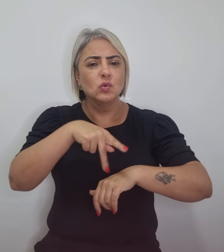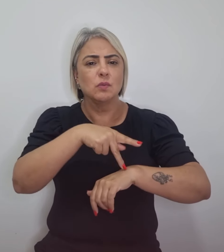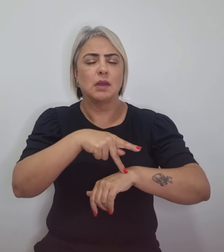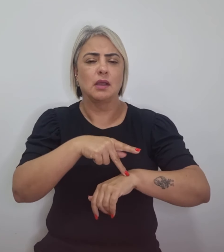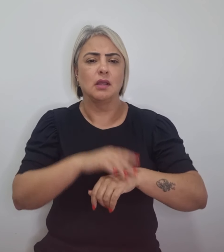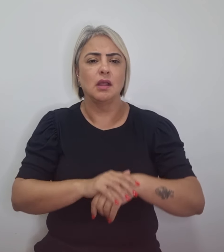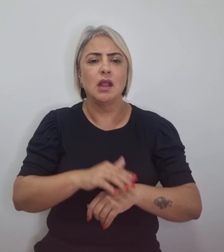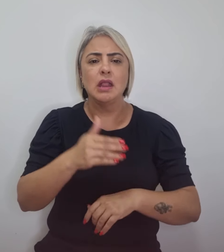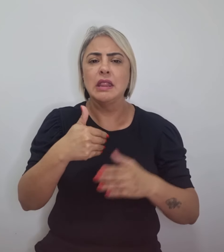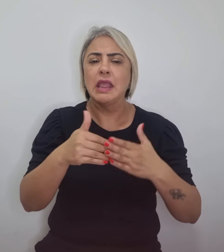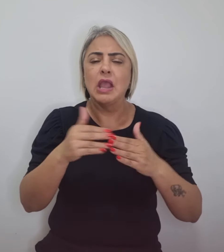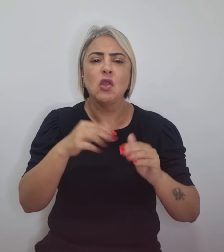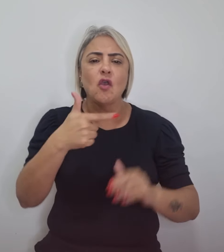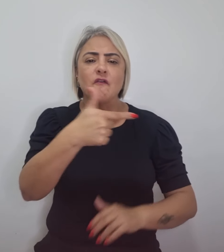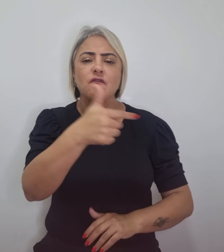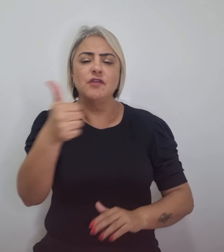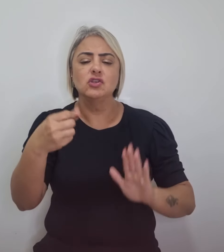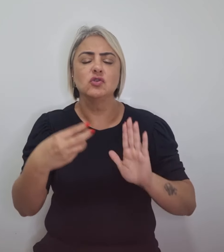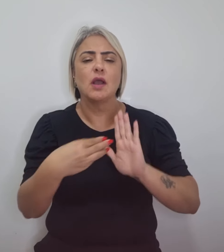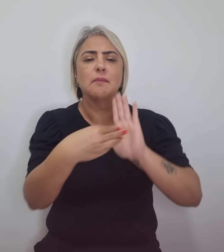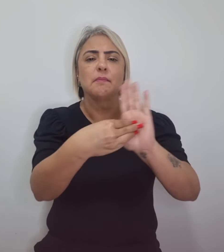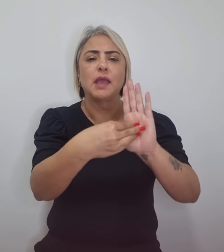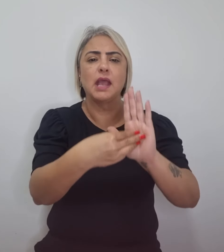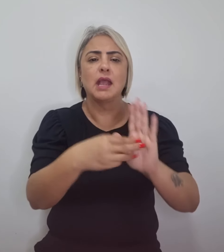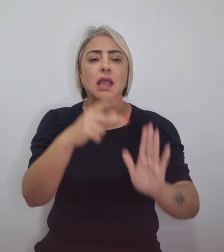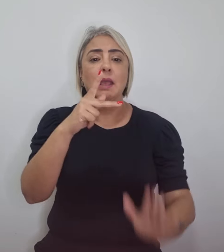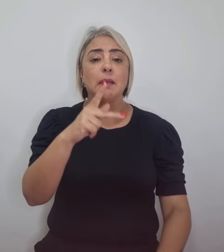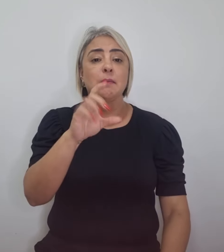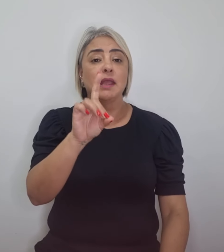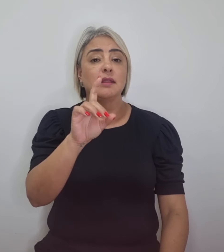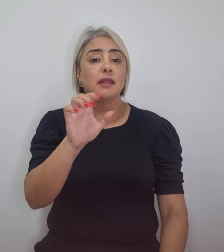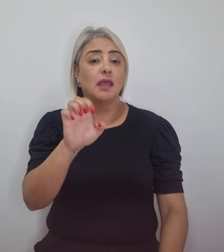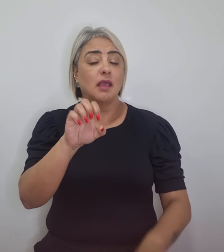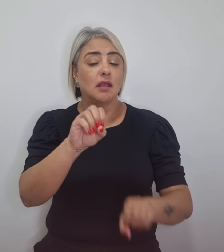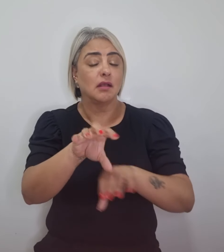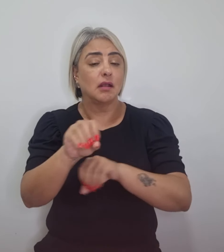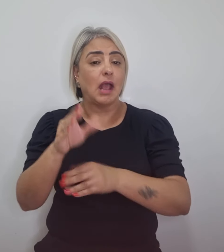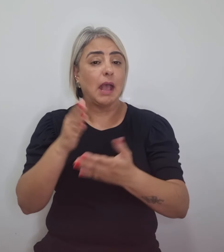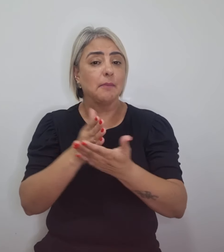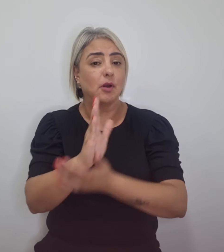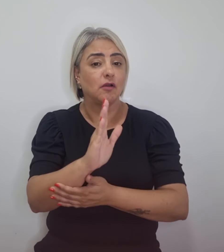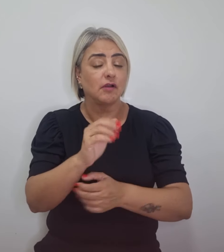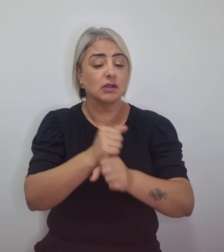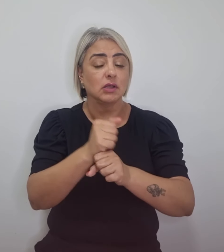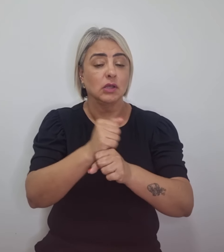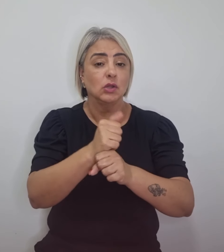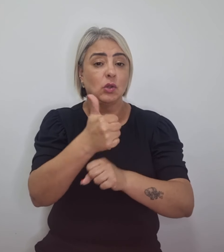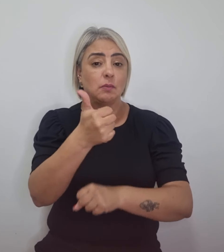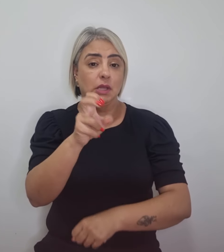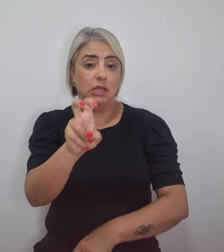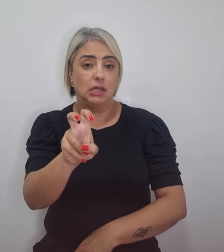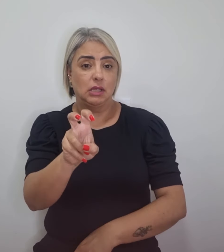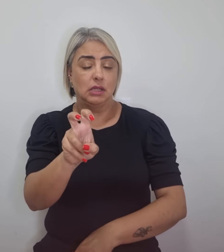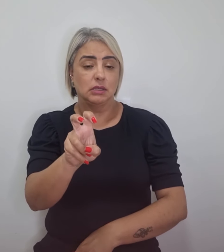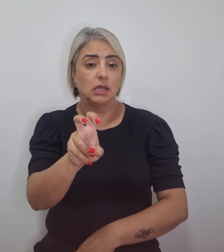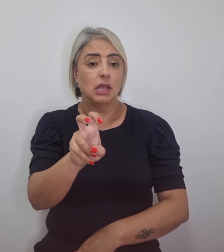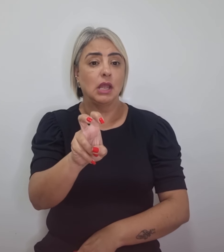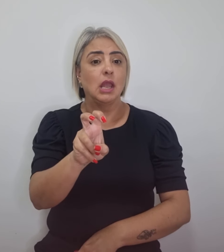21 metas do Plano Distrital de Educação, aprovado em 2015 e em vigência